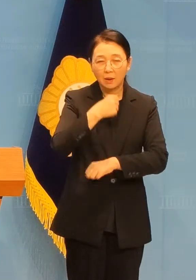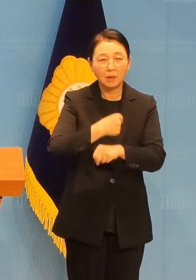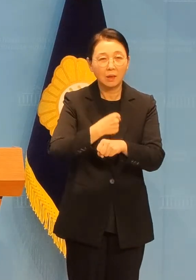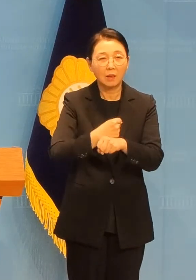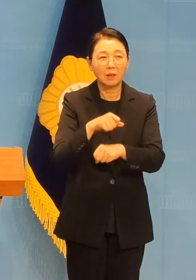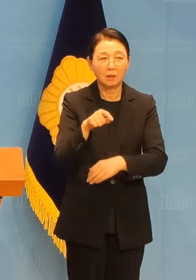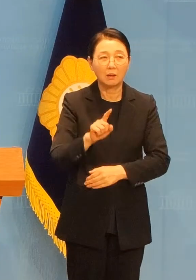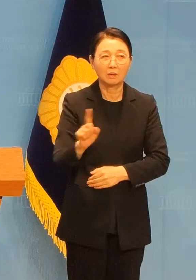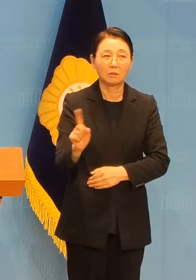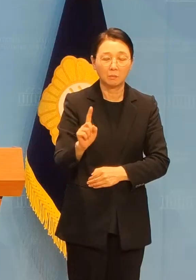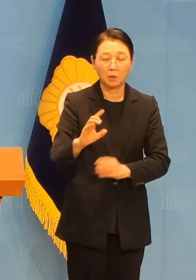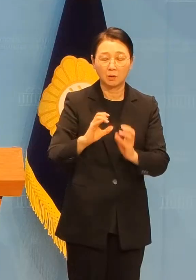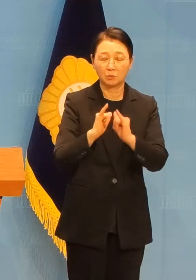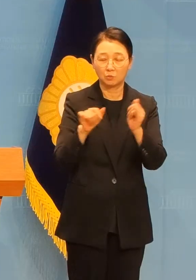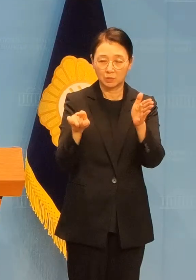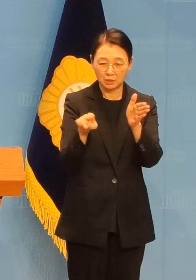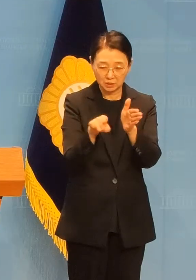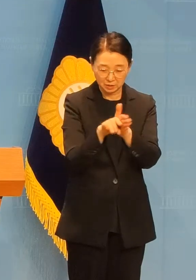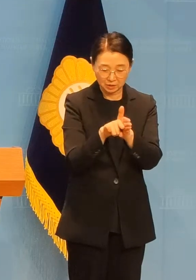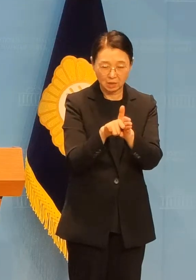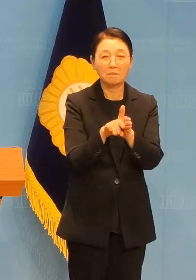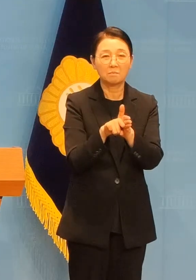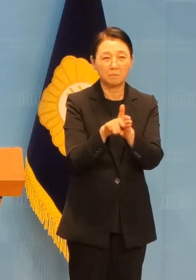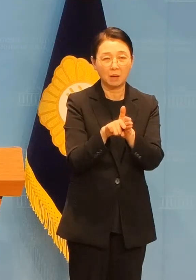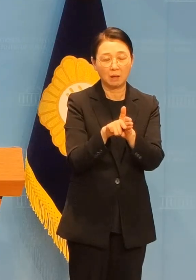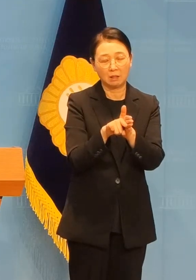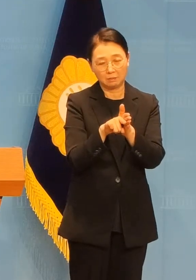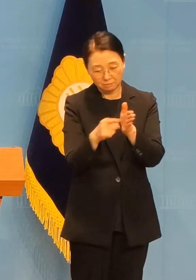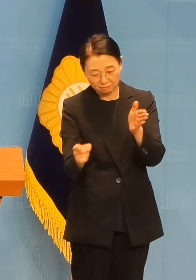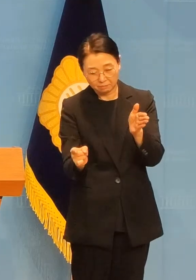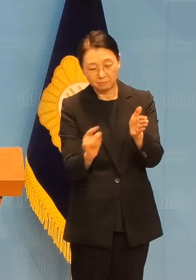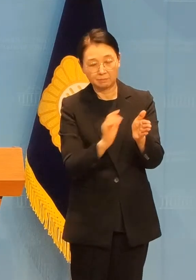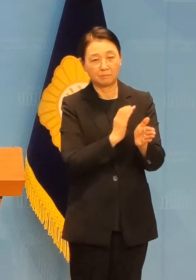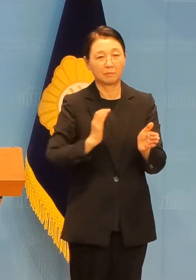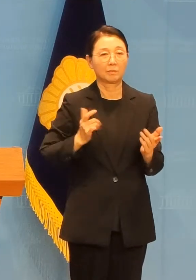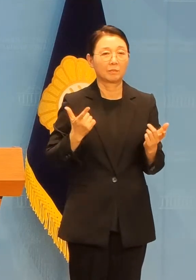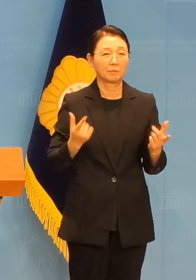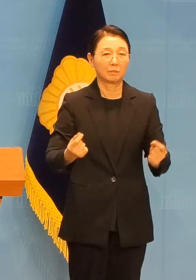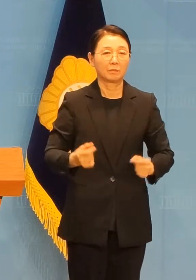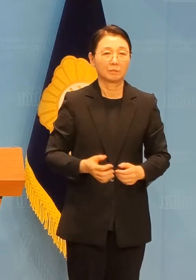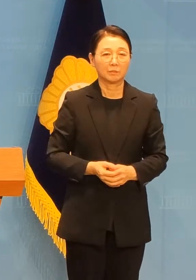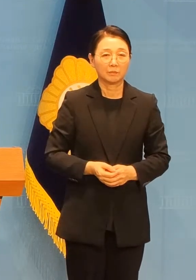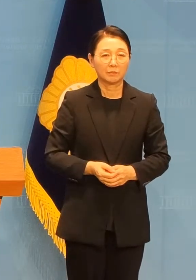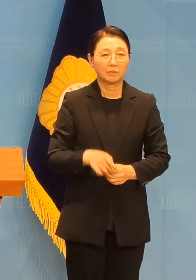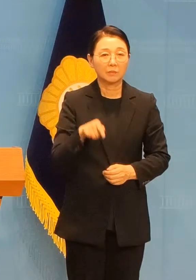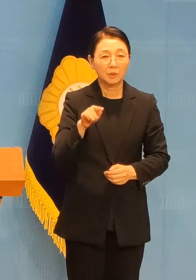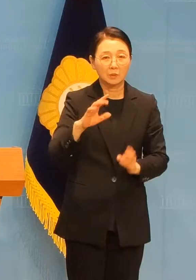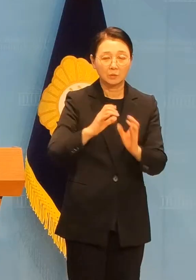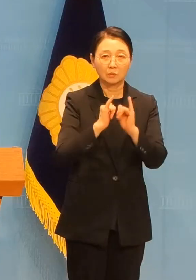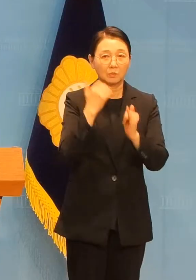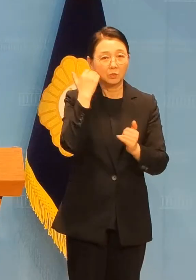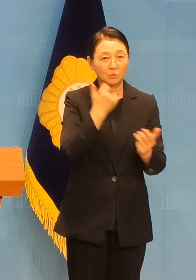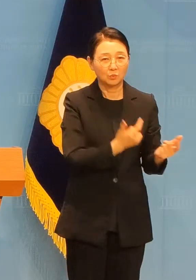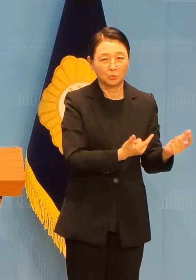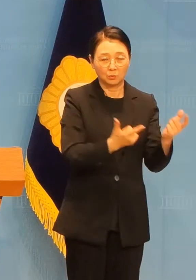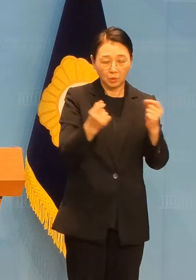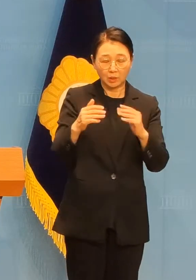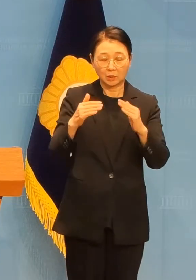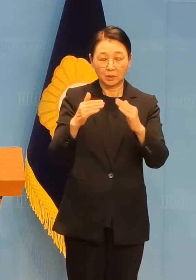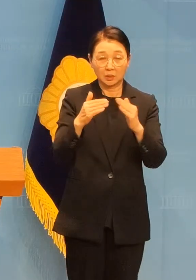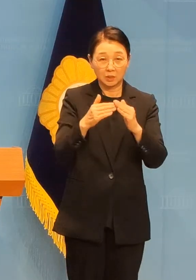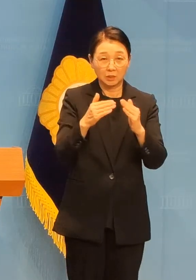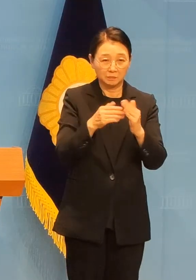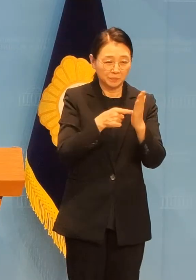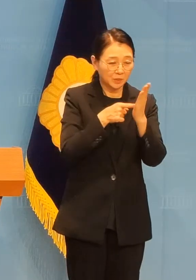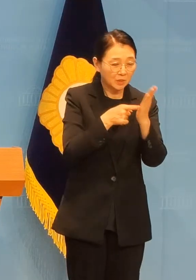자체가 국민 신뢰를 정면으로 배반하는 일입니다. 이는 국민 누구도 주택 청약